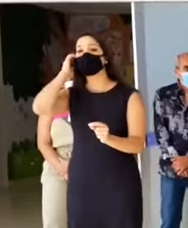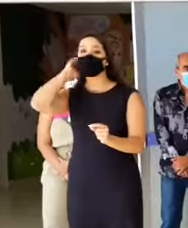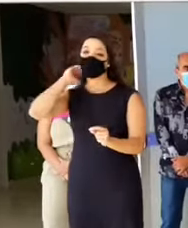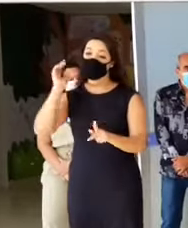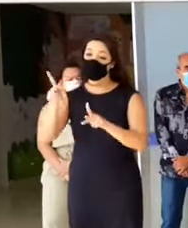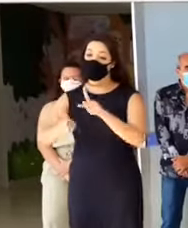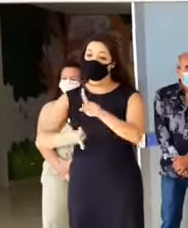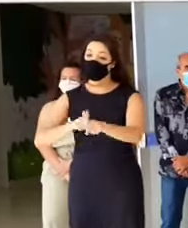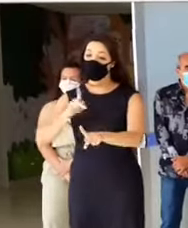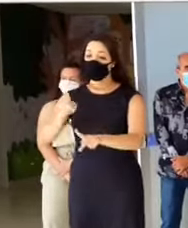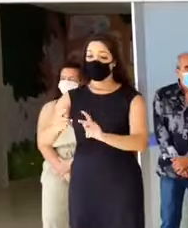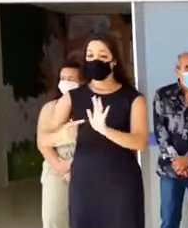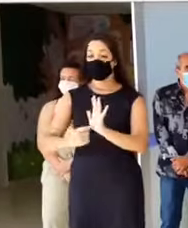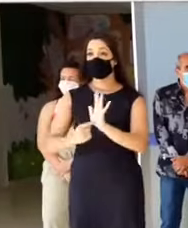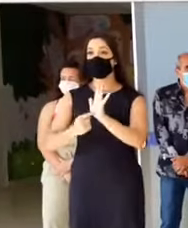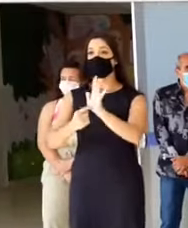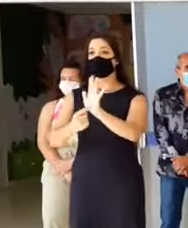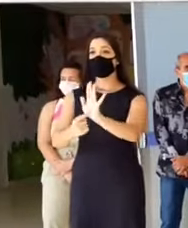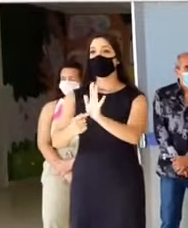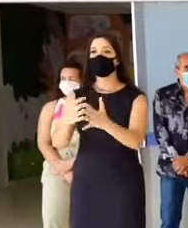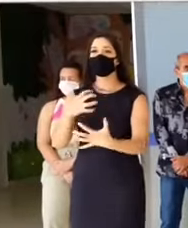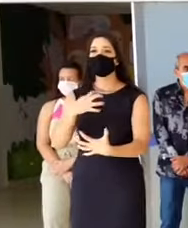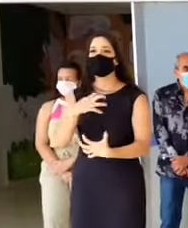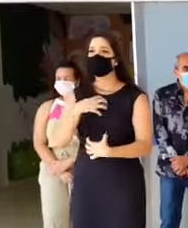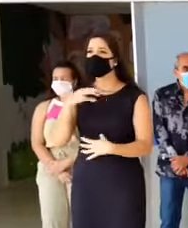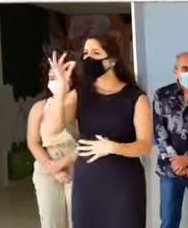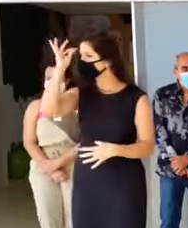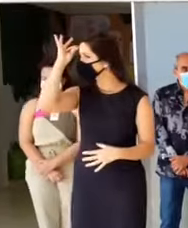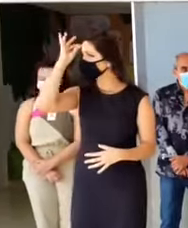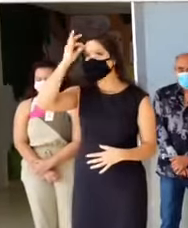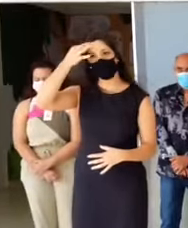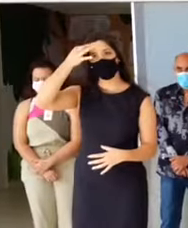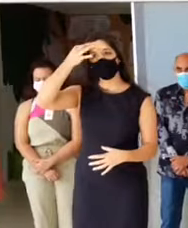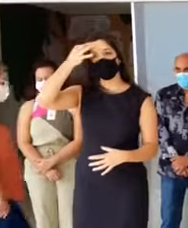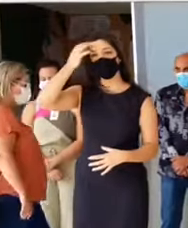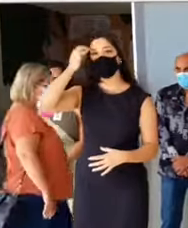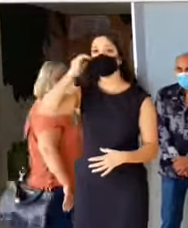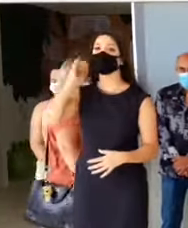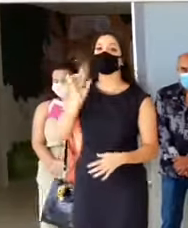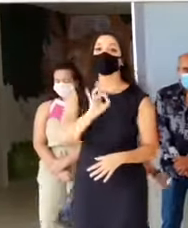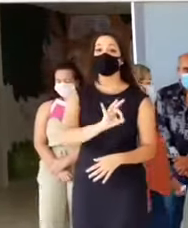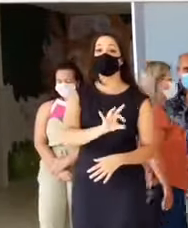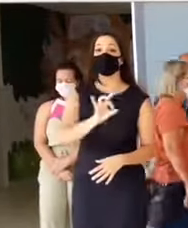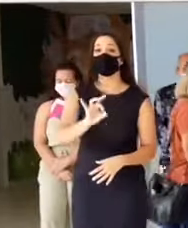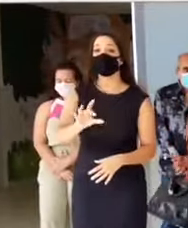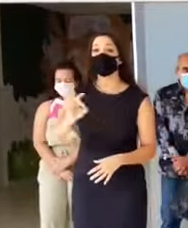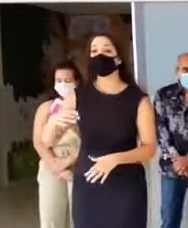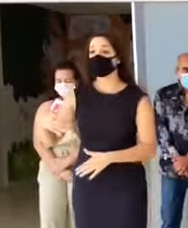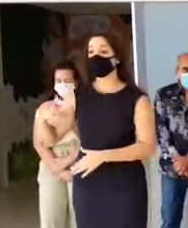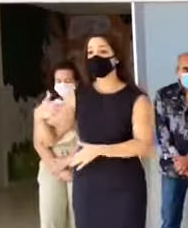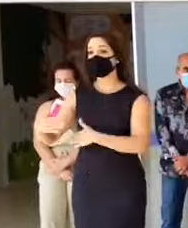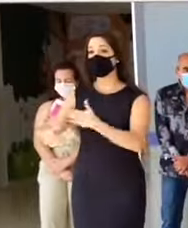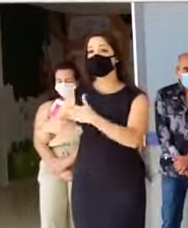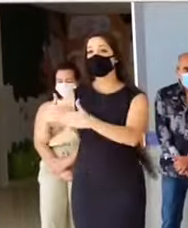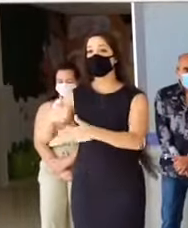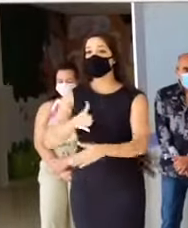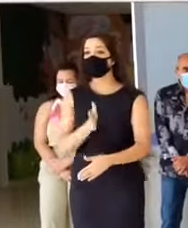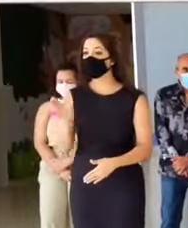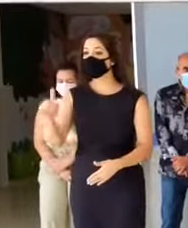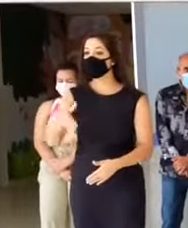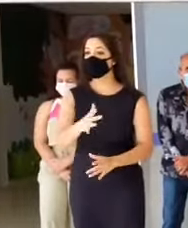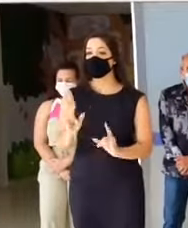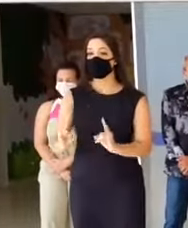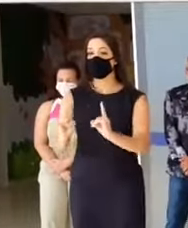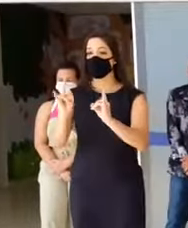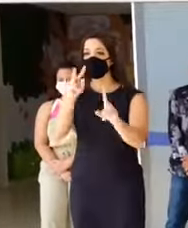a população de maneira muito rápida e cada um, ao percorrer as instalações, vai